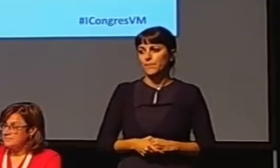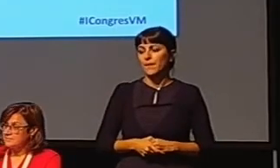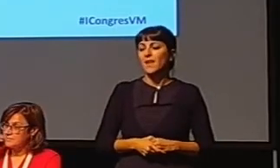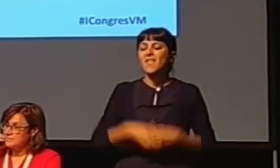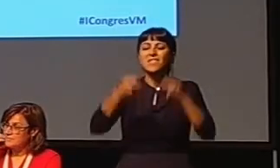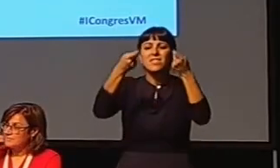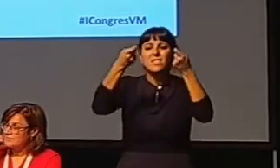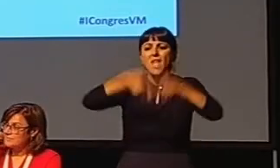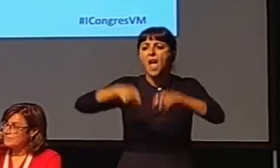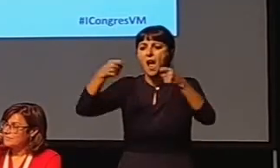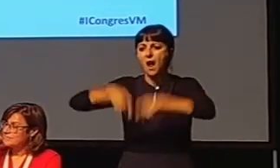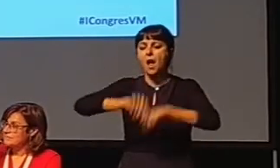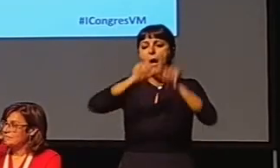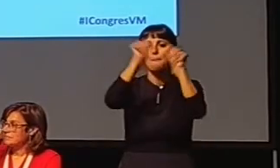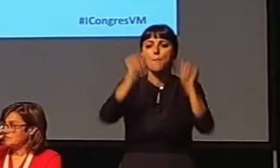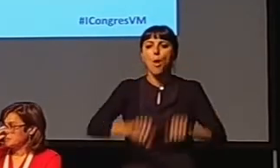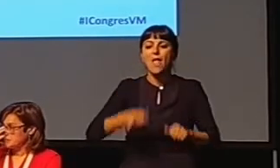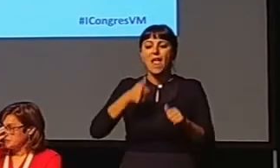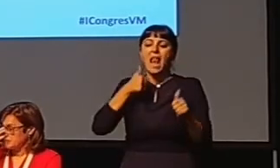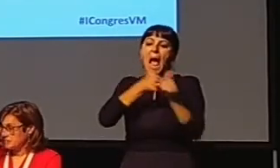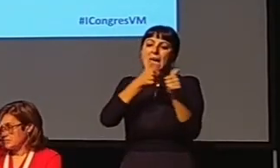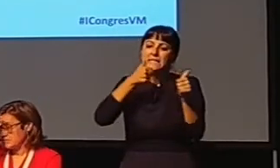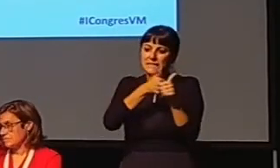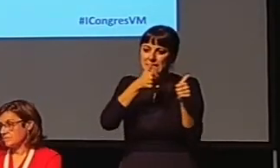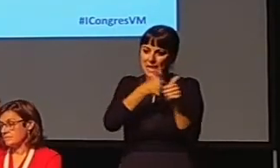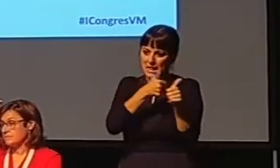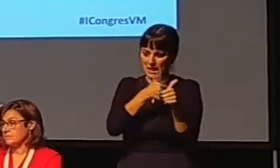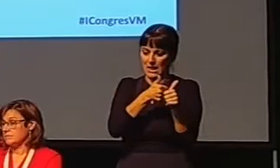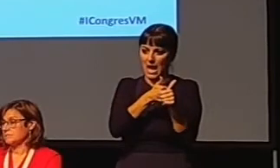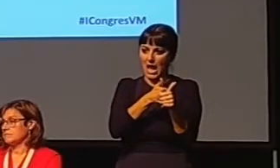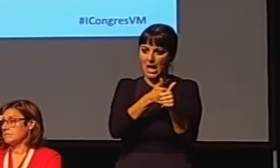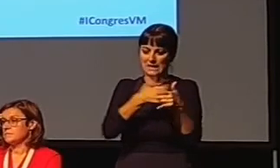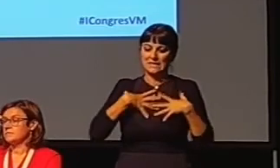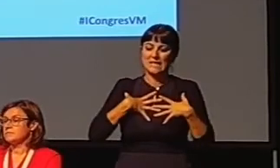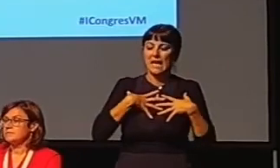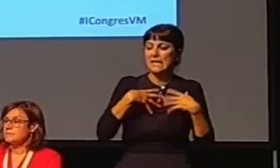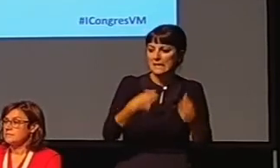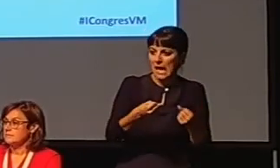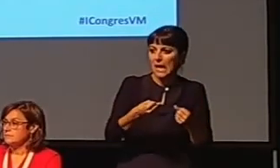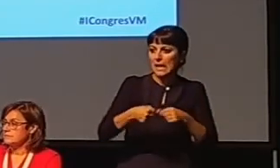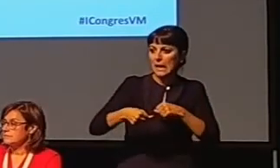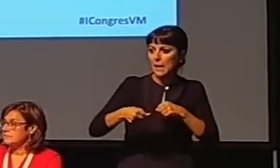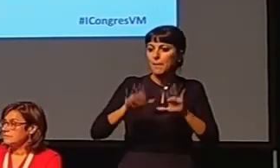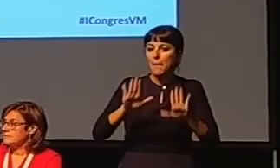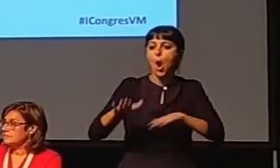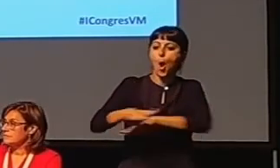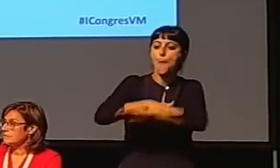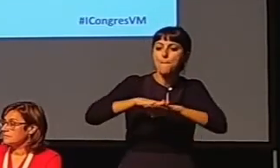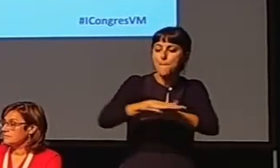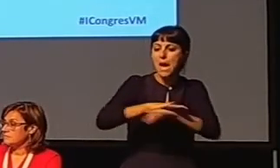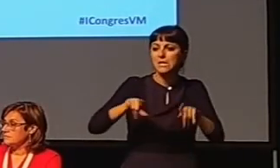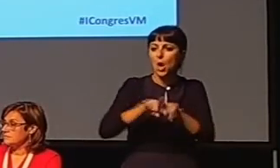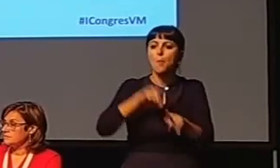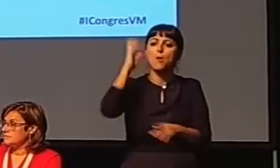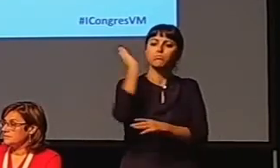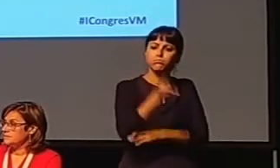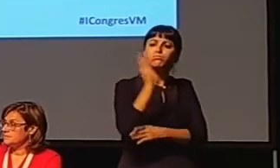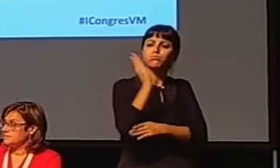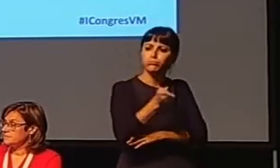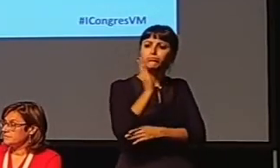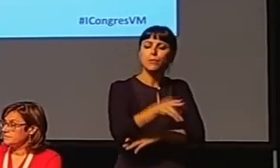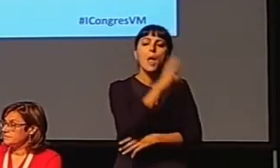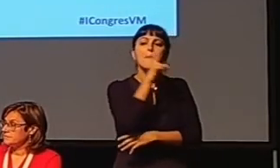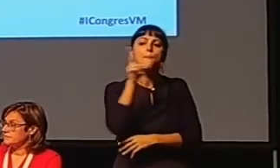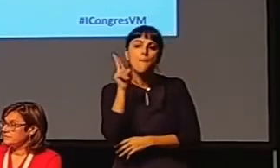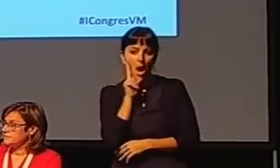Tancar tot el model assistencial sanitari que estigui basat en la criminalització de les mares, utilitzant